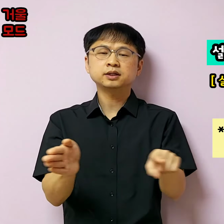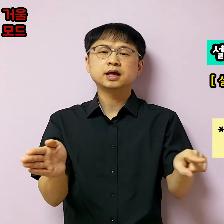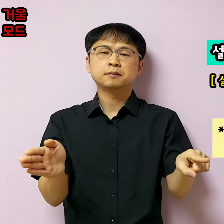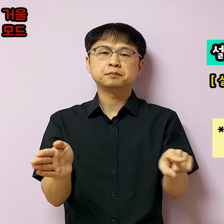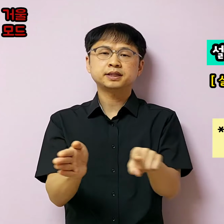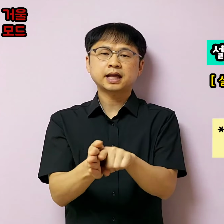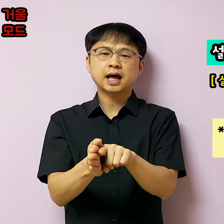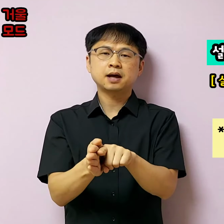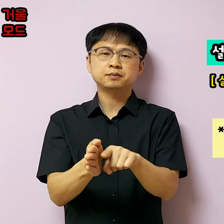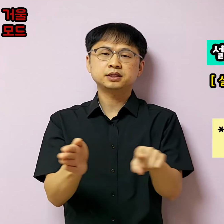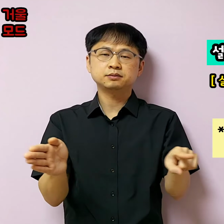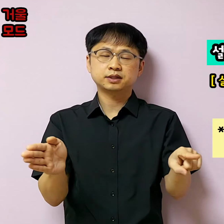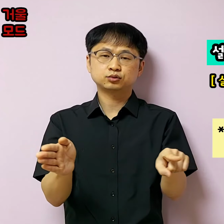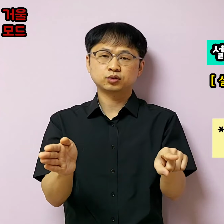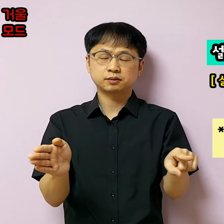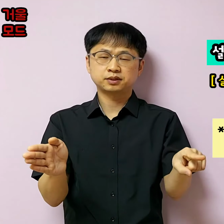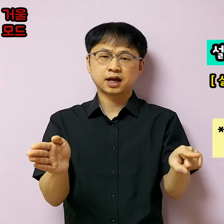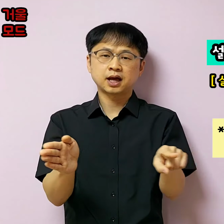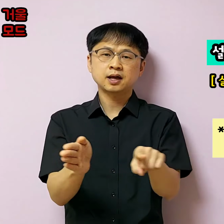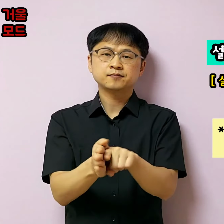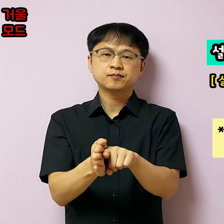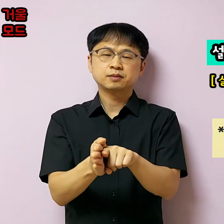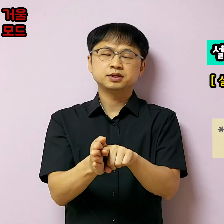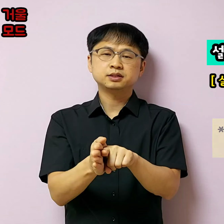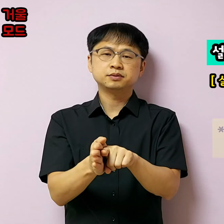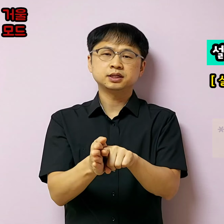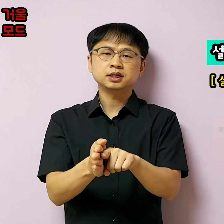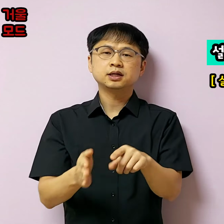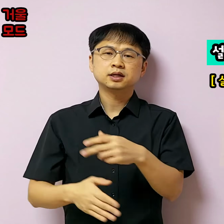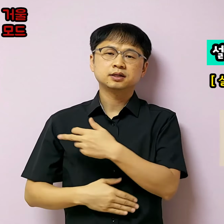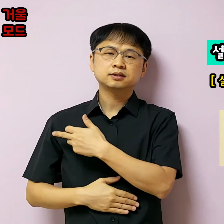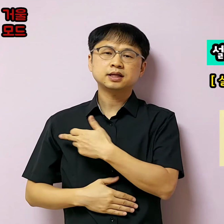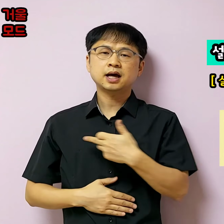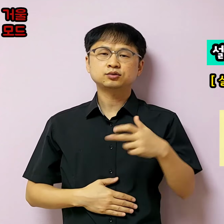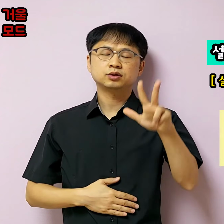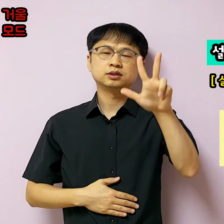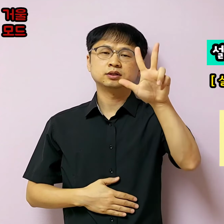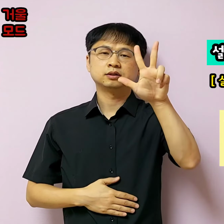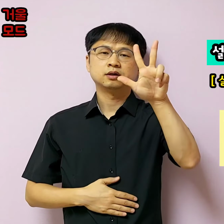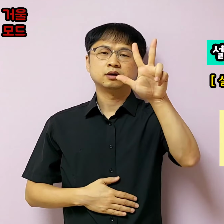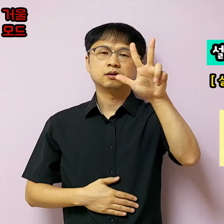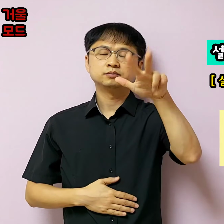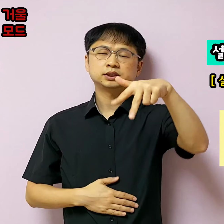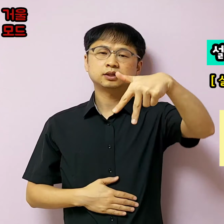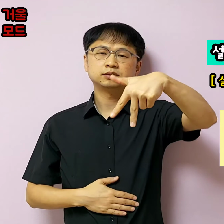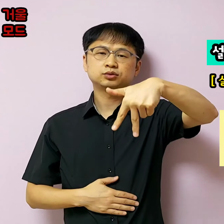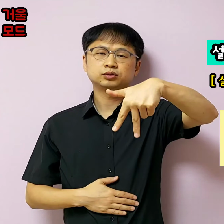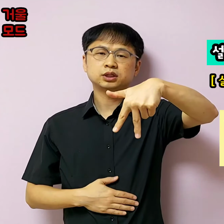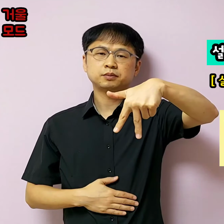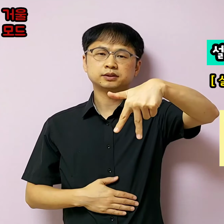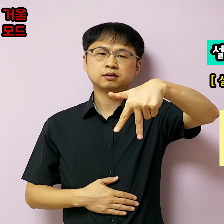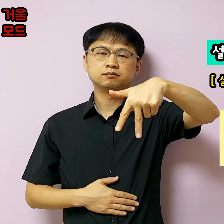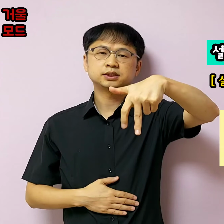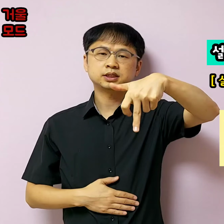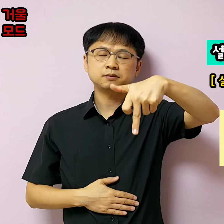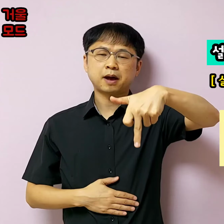붙여주시면 믿다, 믿음이란 수어가 됩니다. 믿음이 크다 수어는 엄지, 검지, 중지를 펴서 검지를